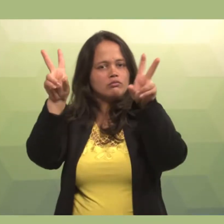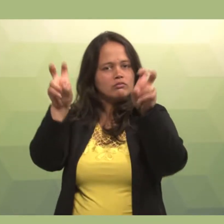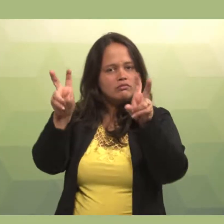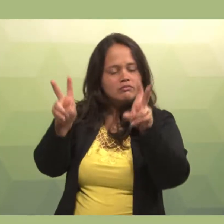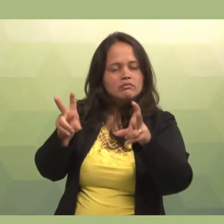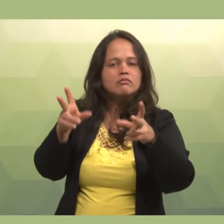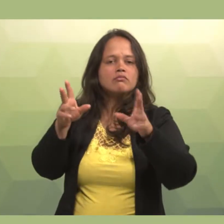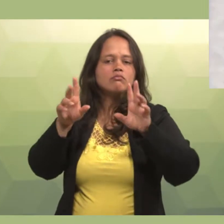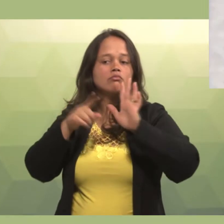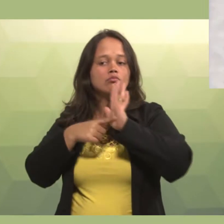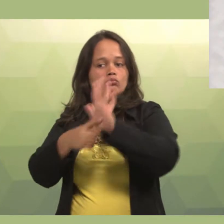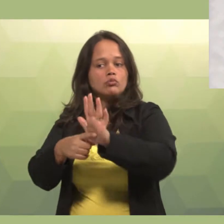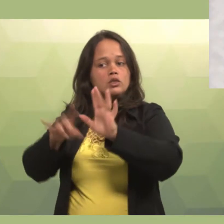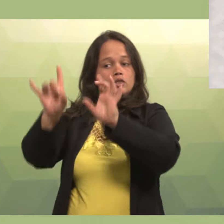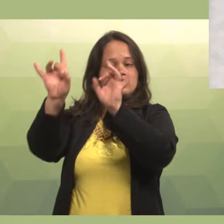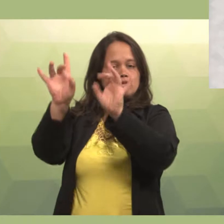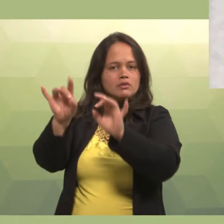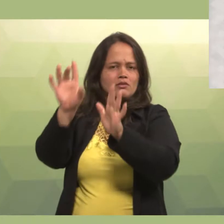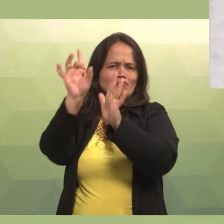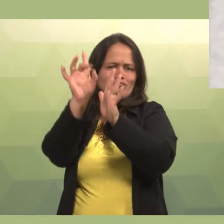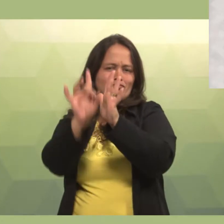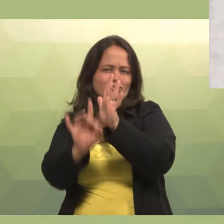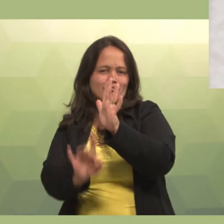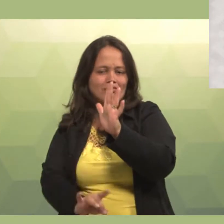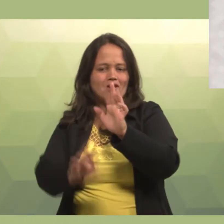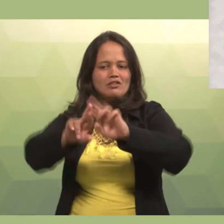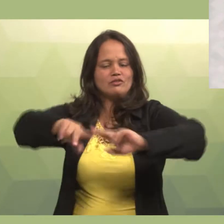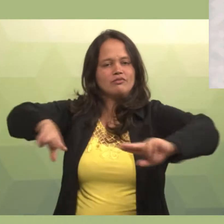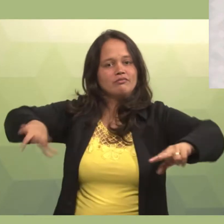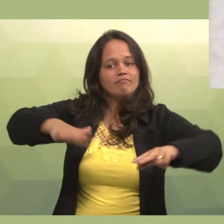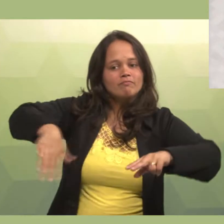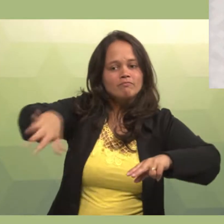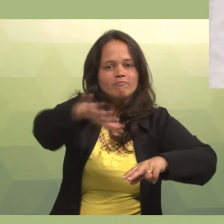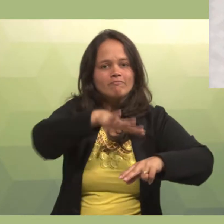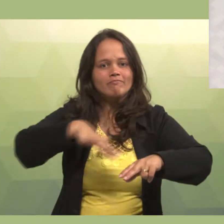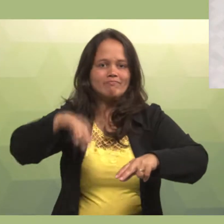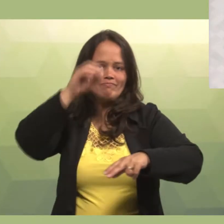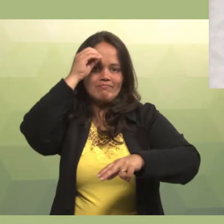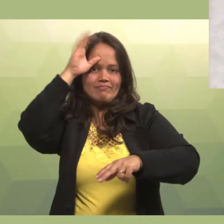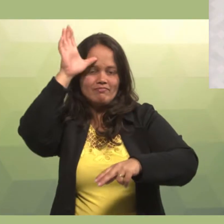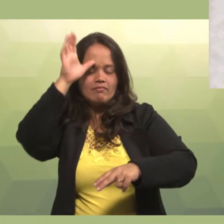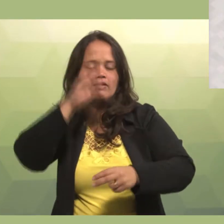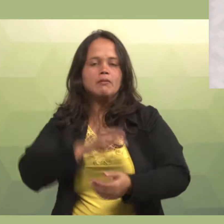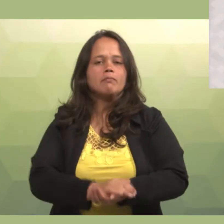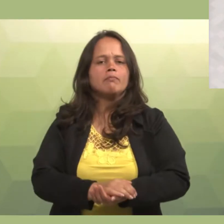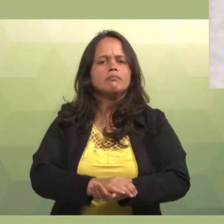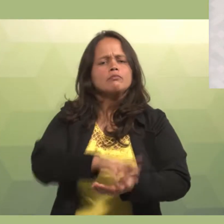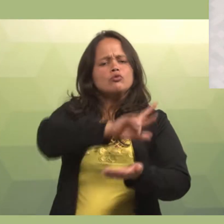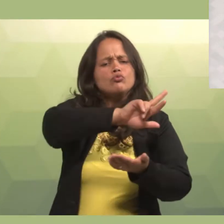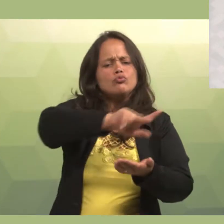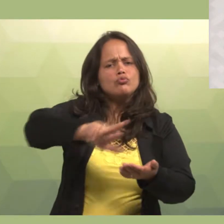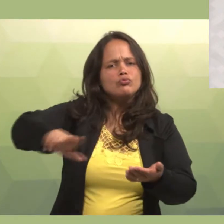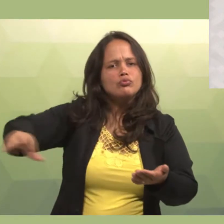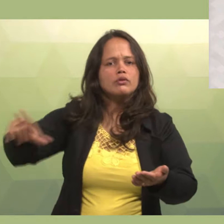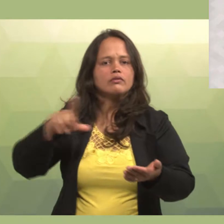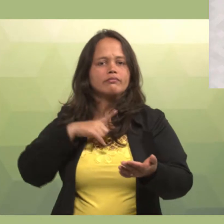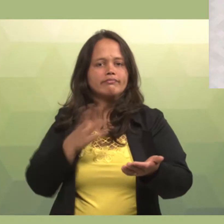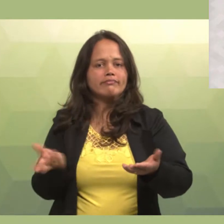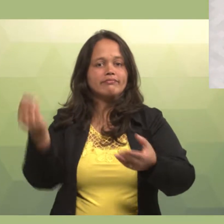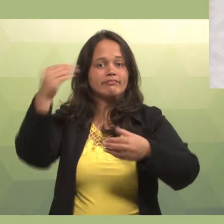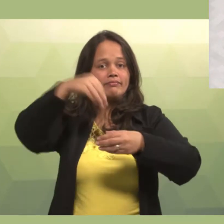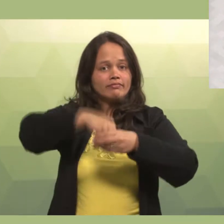do conhecimento. A parte diversificada deve complementar a base nacional comum, levando em consideração